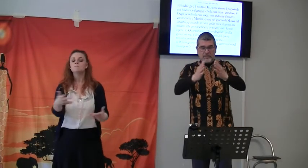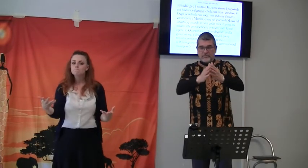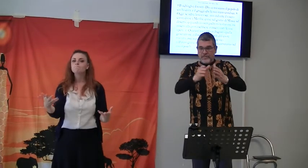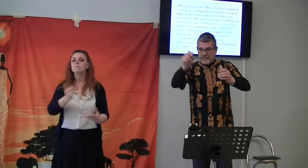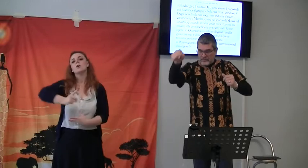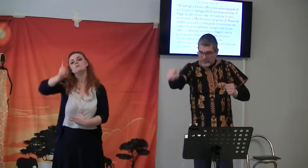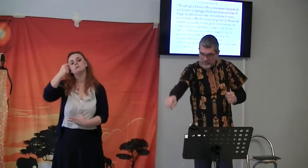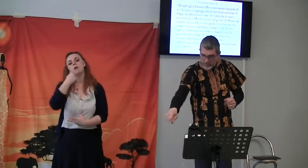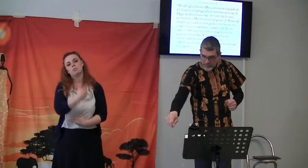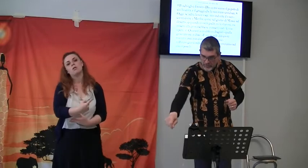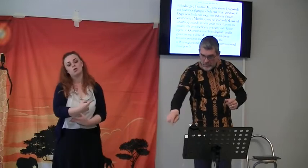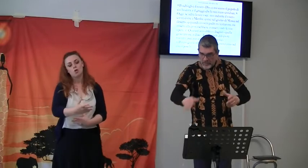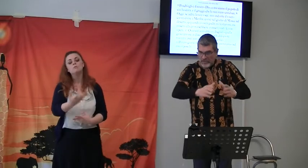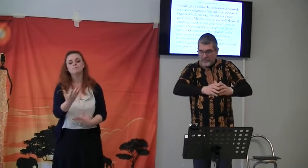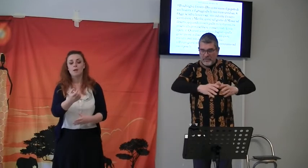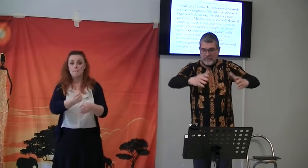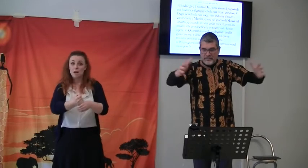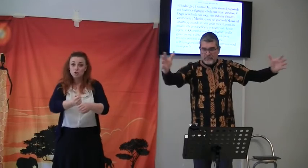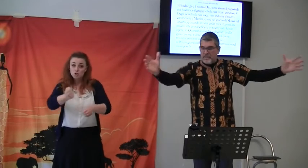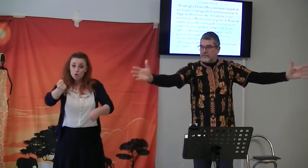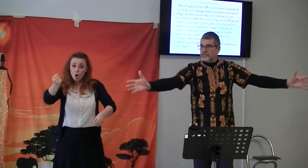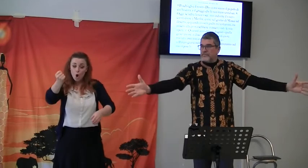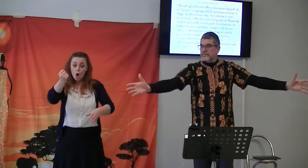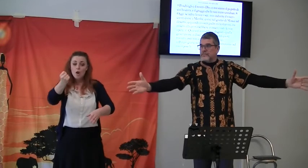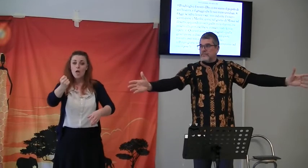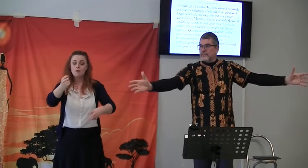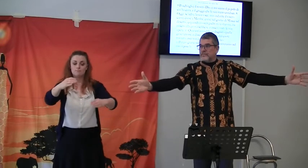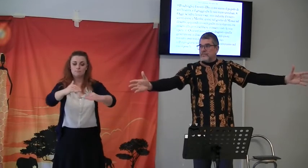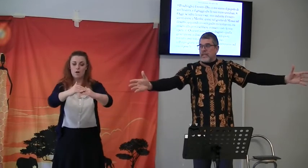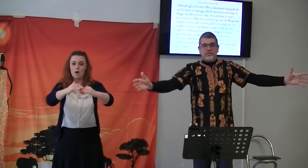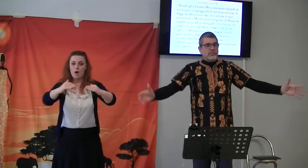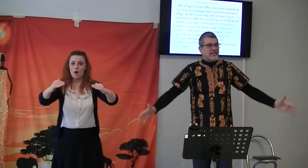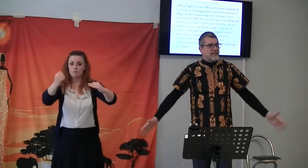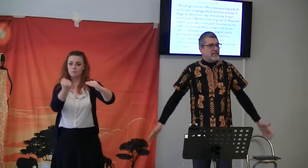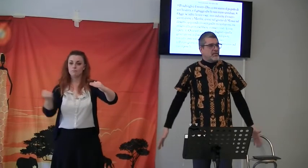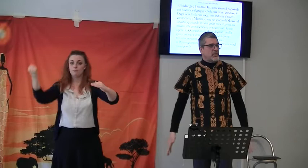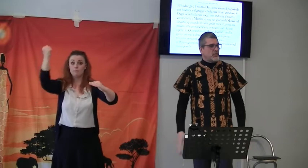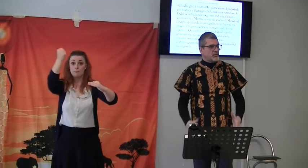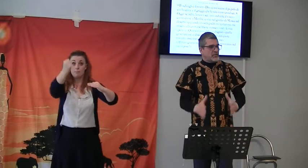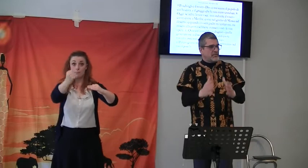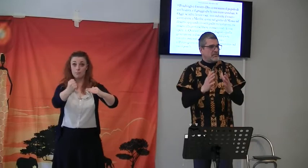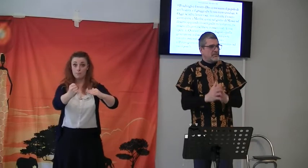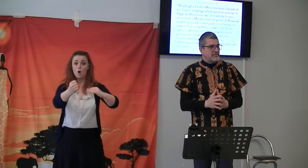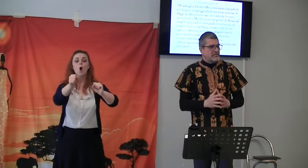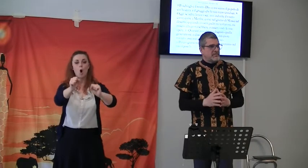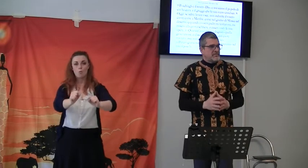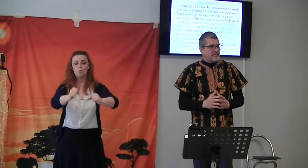Signore ha detto: metti il tuo bastone nell'acqua e il mare si aprirà e voi passerete sull'asciutto.